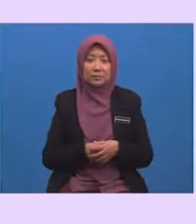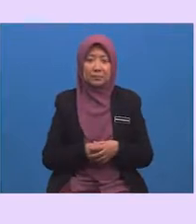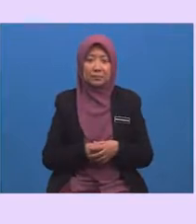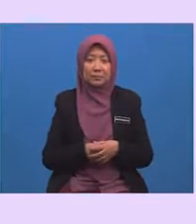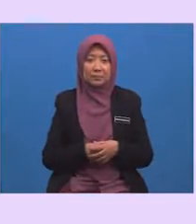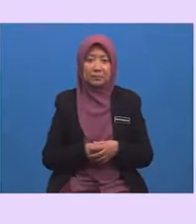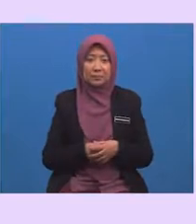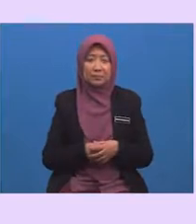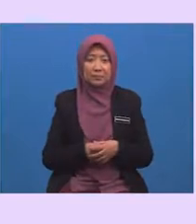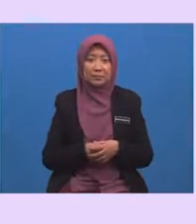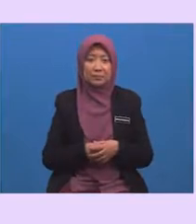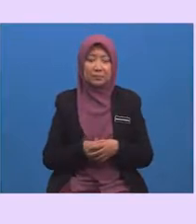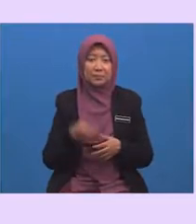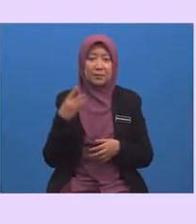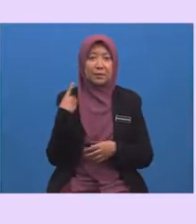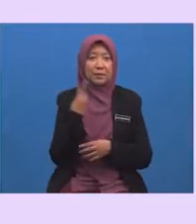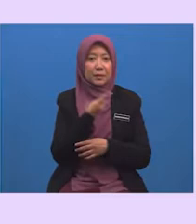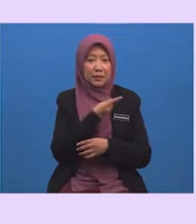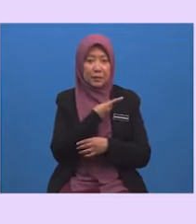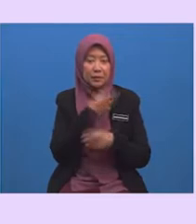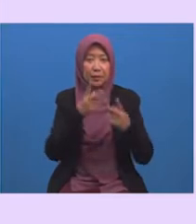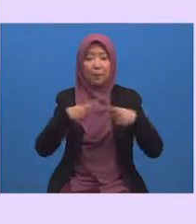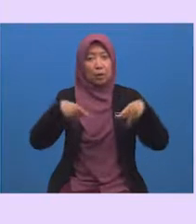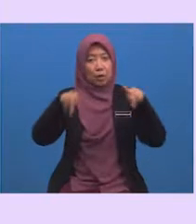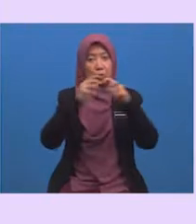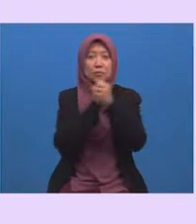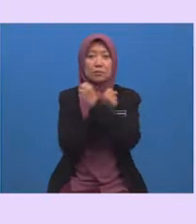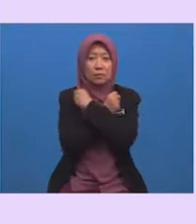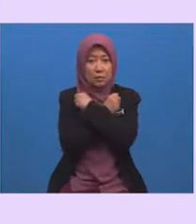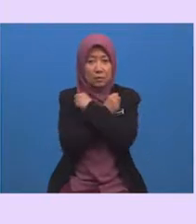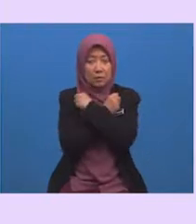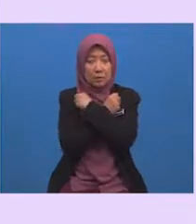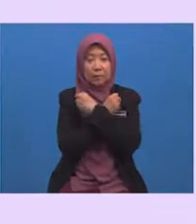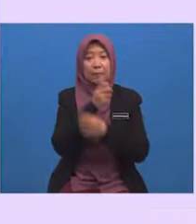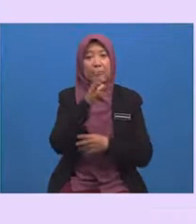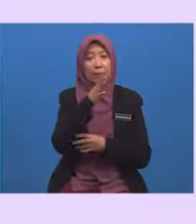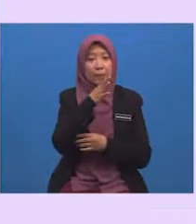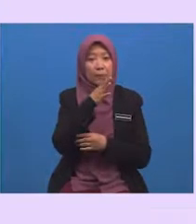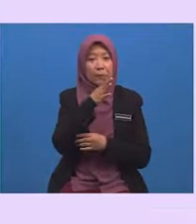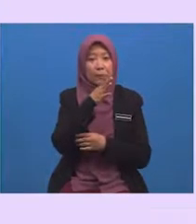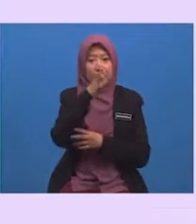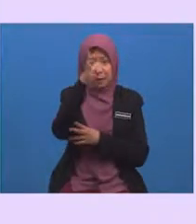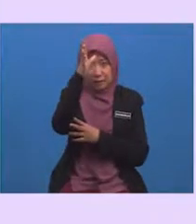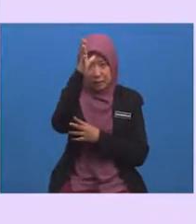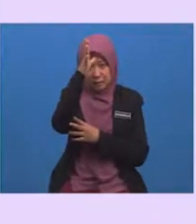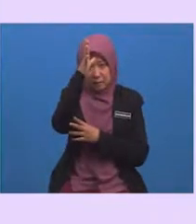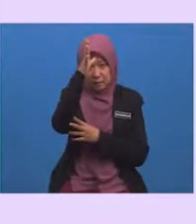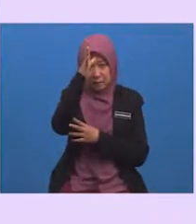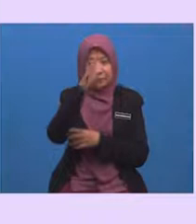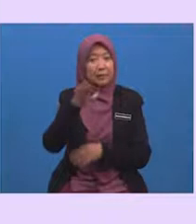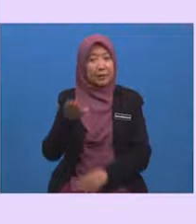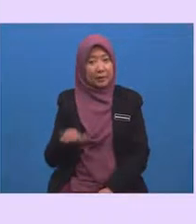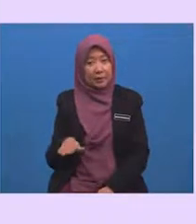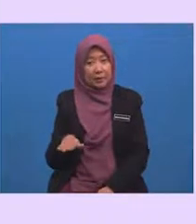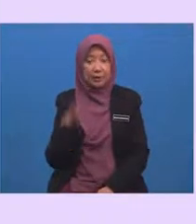Ya, murid-murid. Kita perlu menyayangi ibu, ayah,